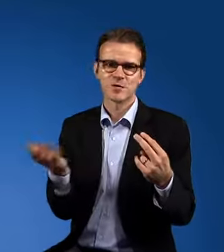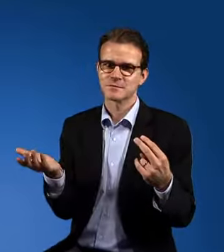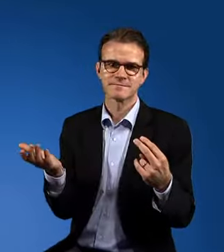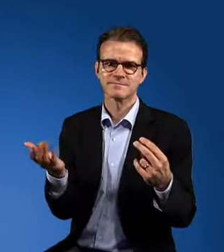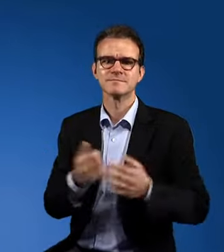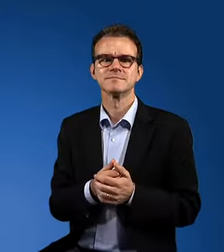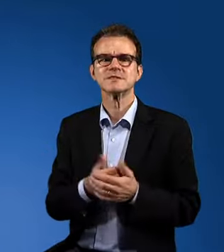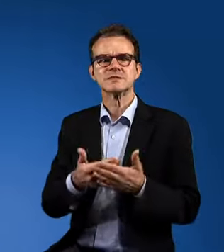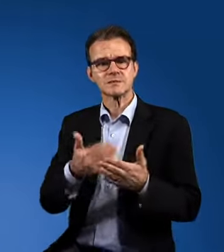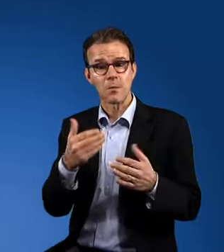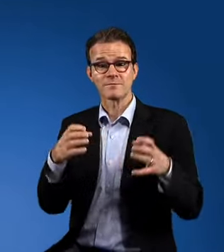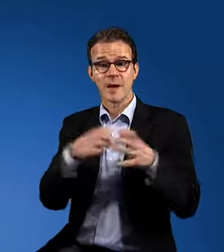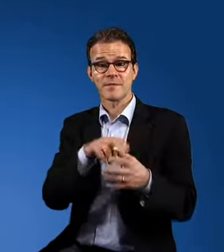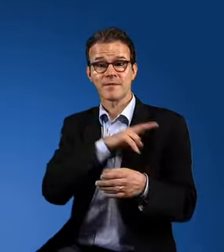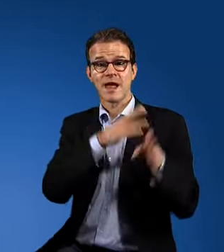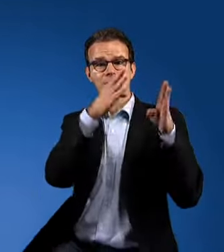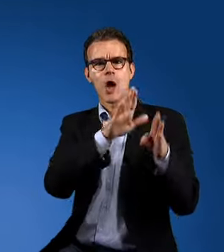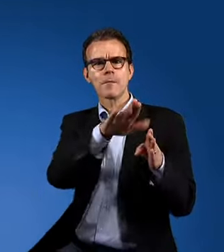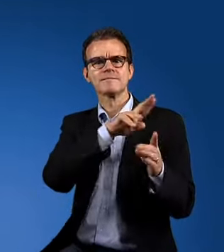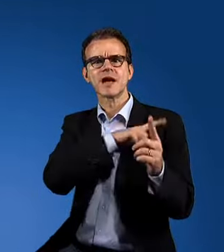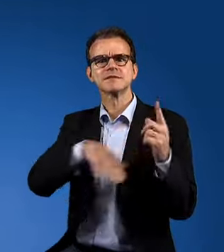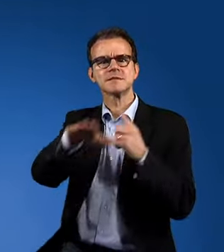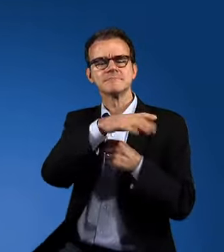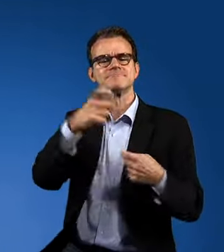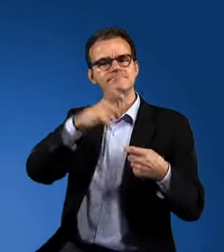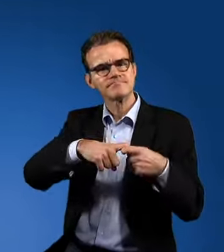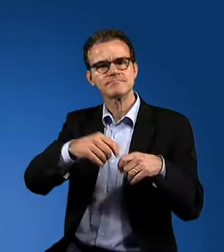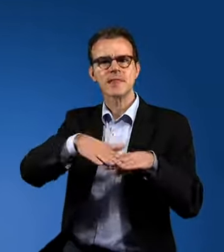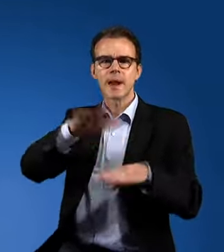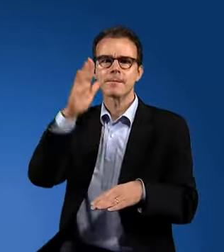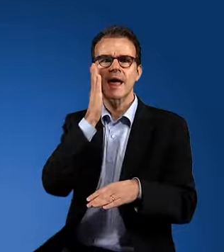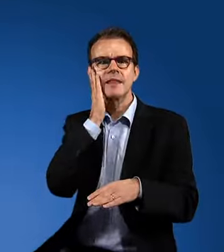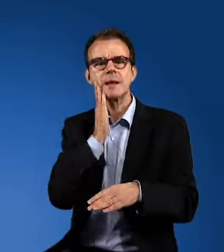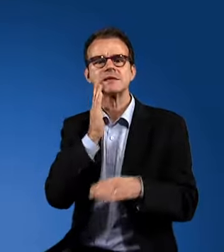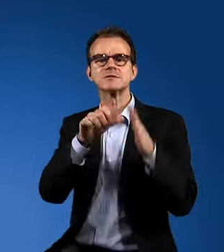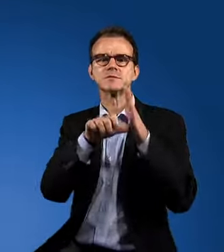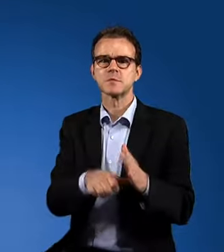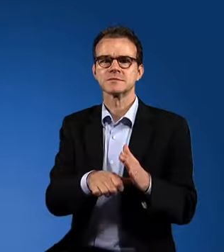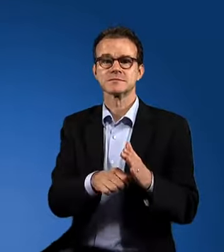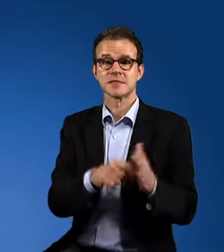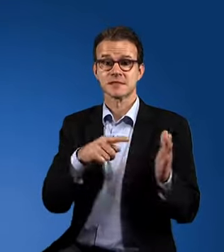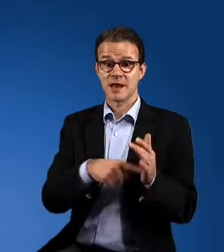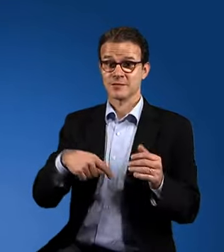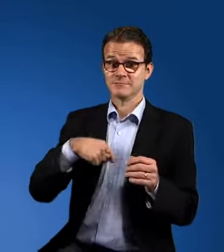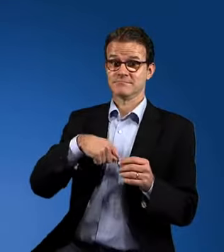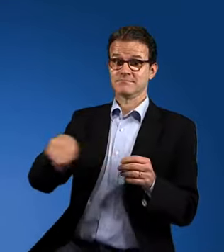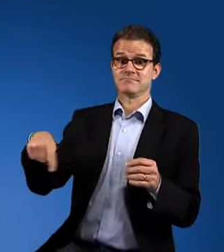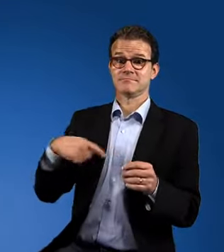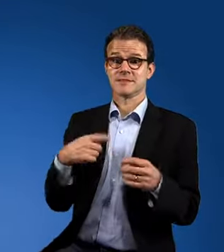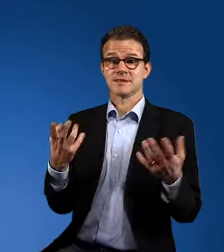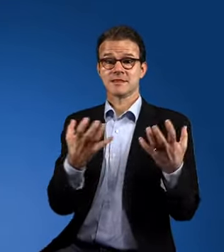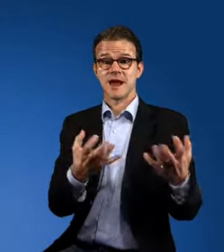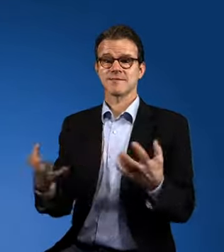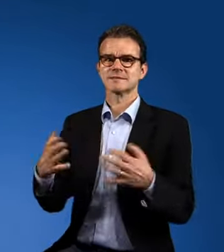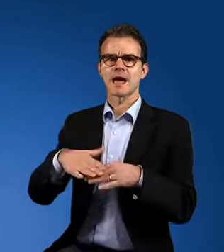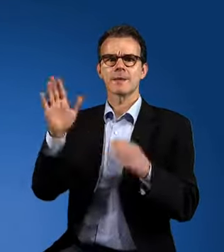vähemmistövaltuutettuun yhteyttä, koska vähemmistövaltuutetun toimiala koskee vain etnistä syrjintää. Eli me tarvittaisiin